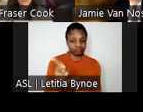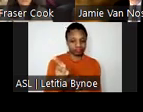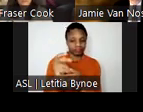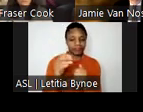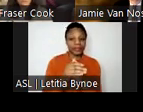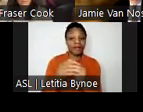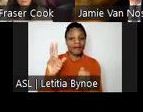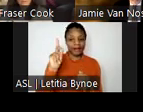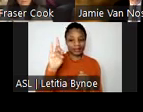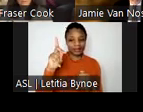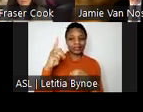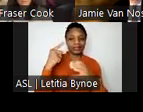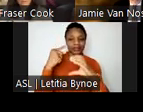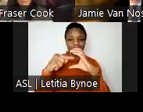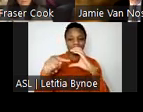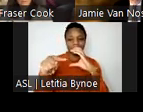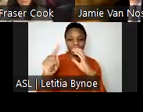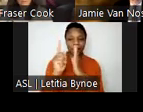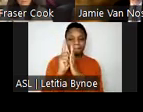las actas de la reunión